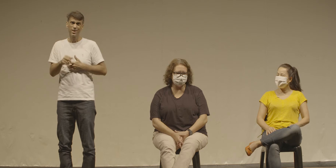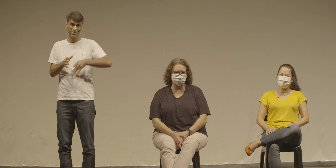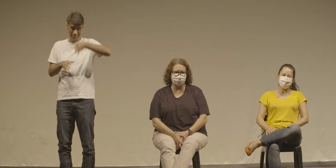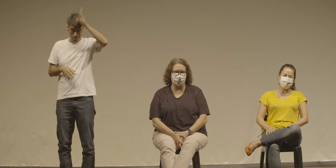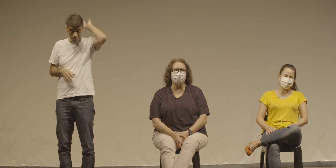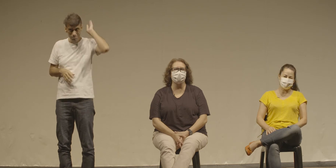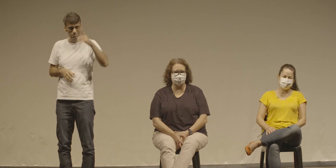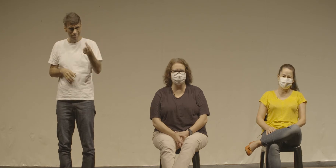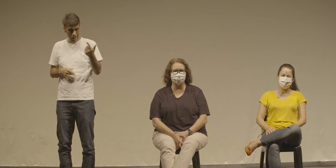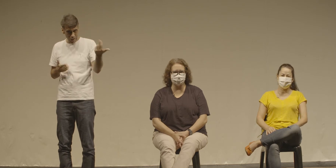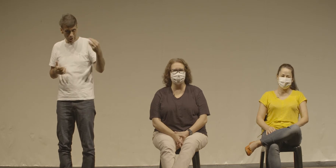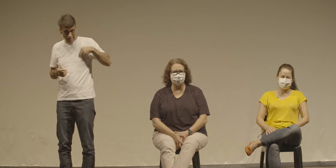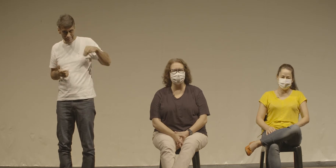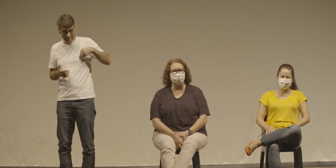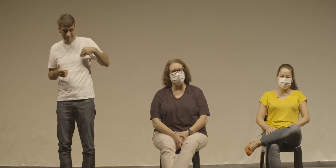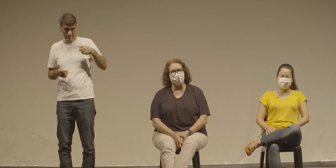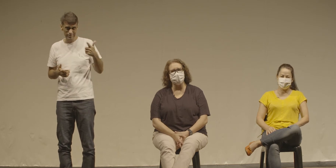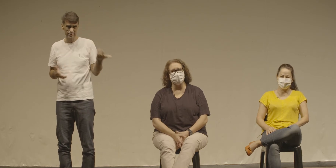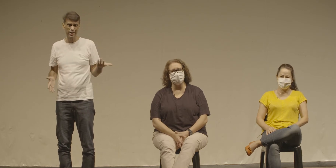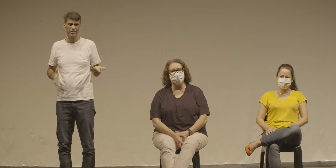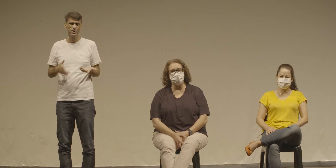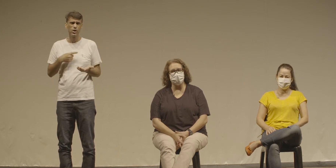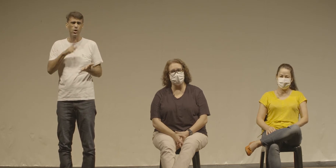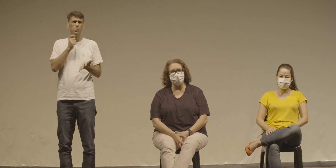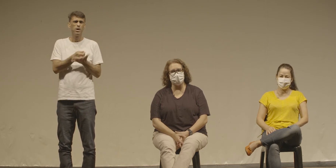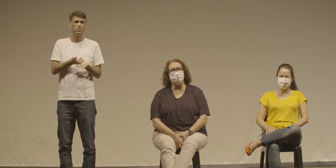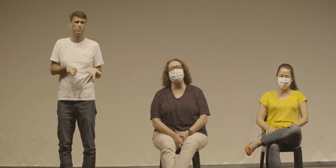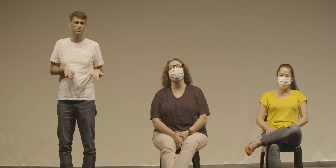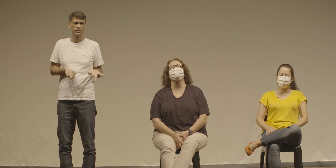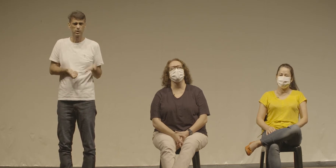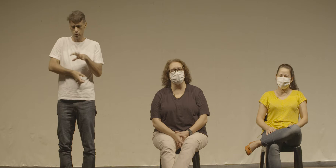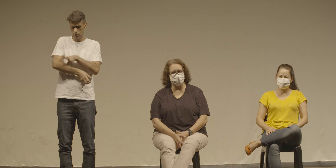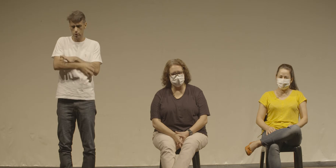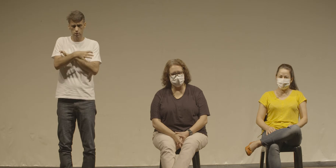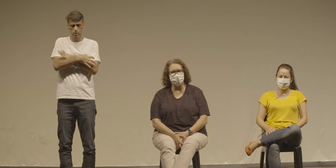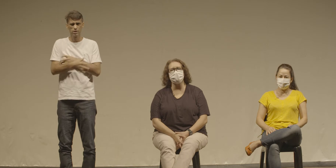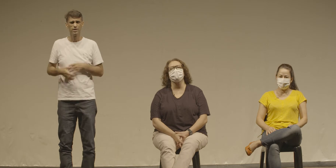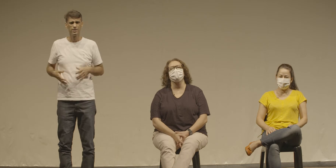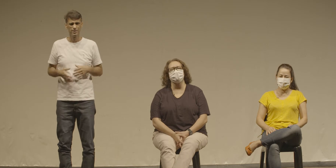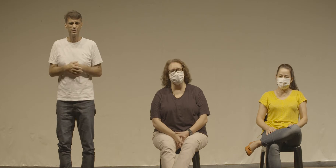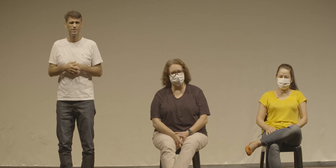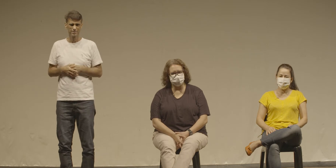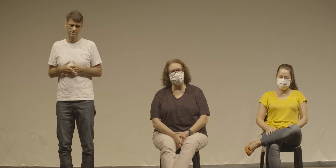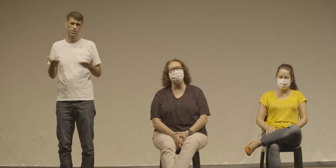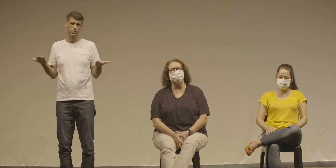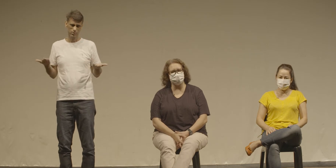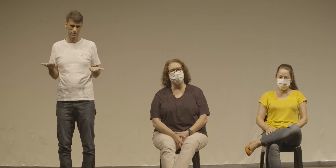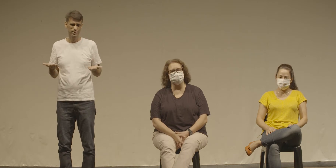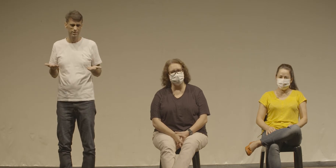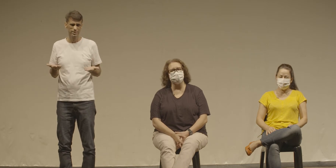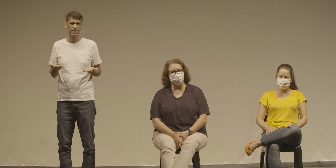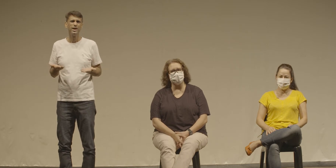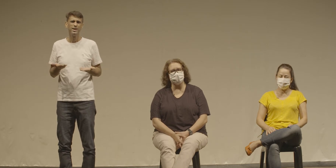Muito longe. Até roupa. Elas compravam uma roupa, a outra tinha que andar com a roupa tão... Hoje em dia a gente anda, bem dizer, o